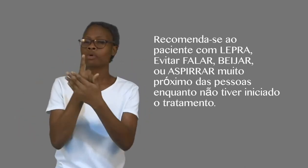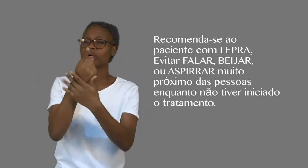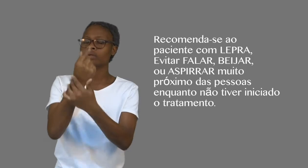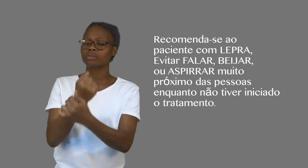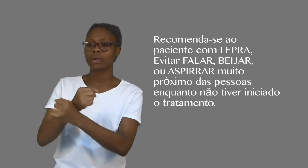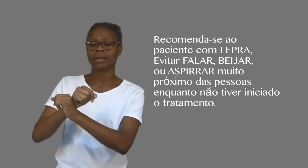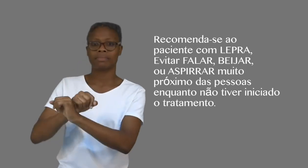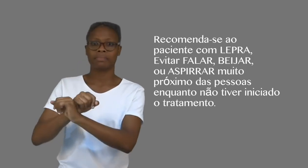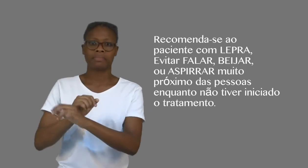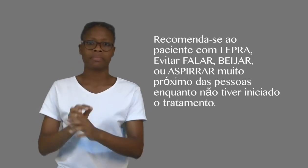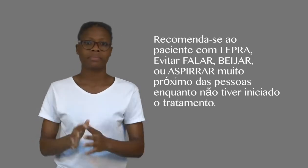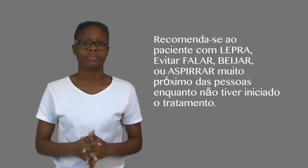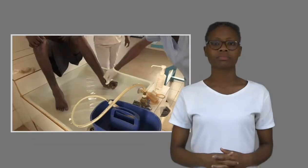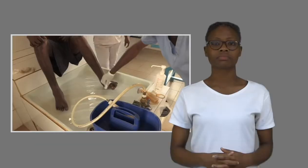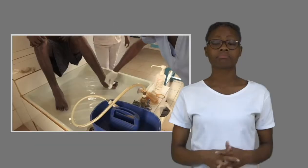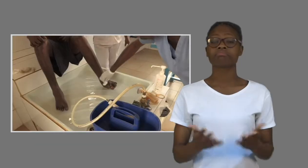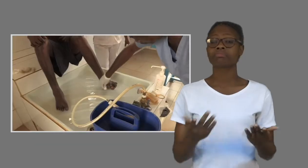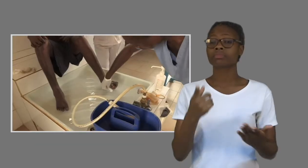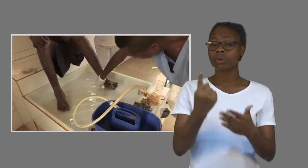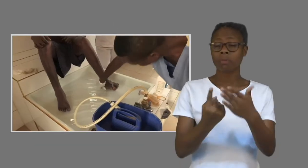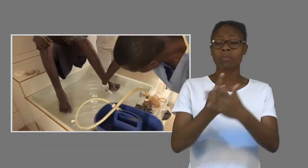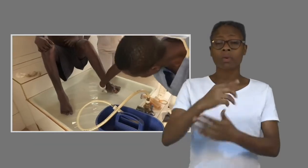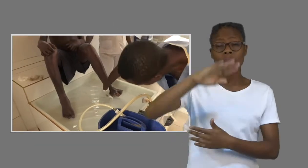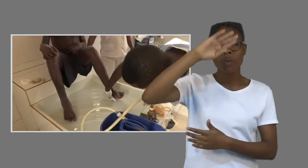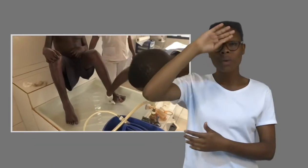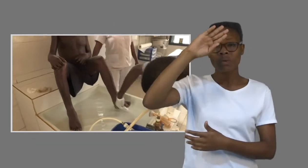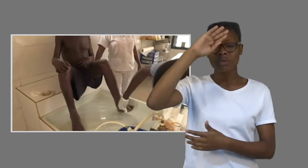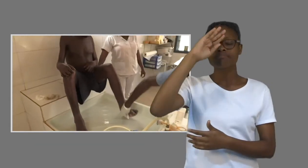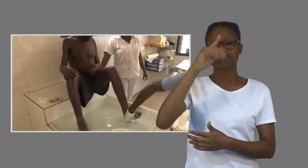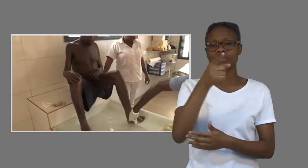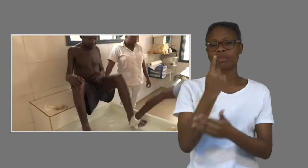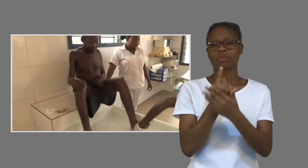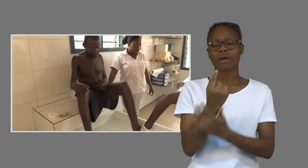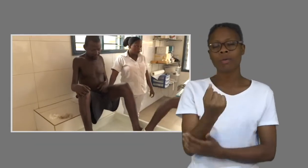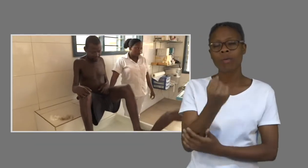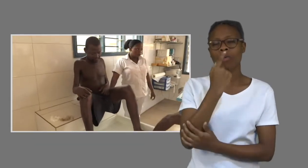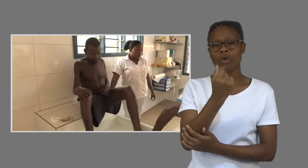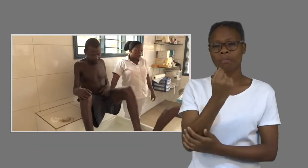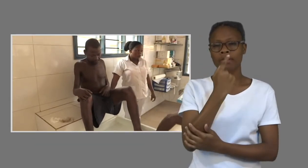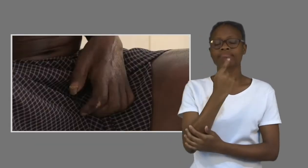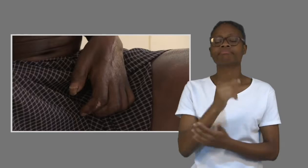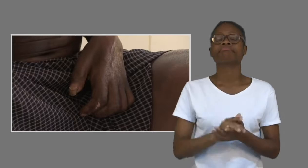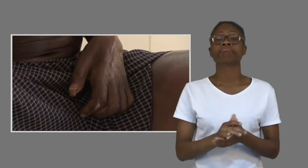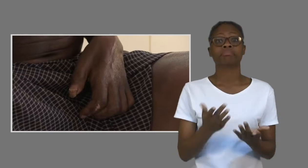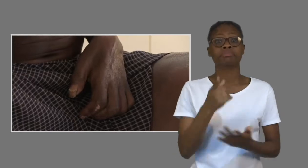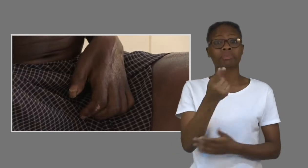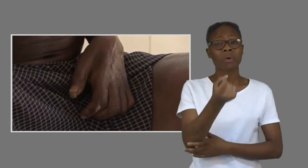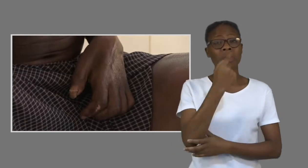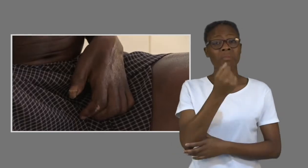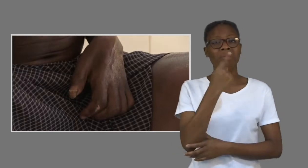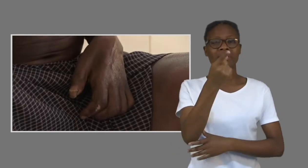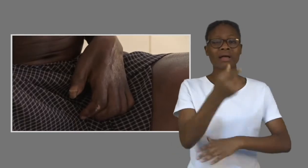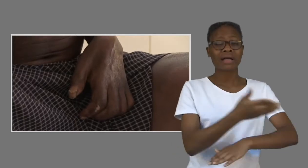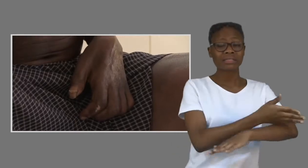não iniciar o tratamento. A lepra tem cura, mas quando tratada tardiamente ou não tratada, causa